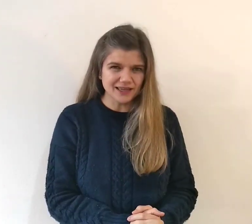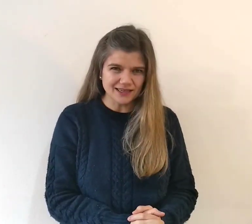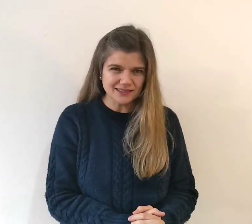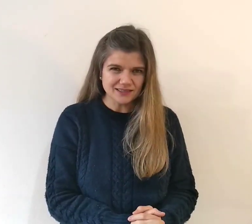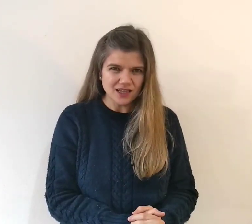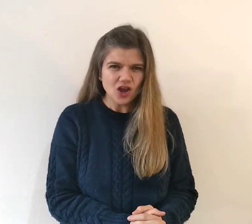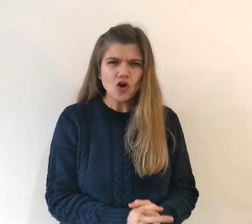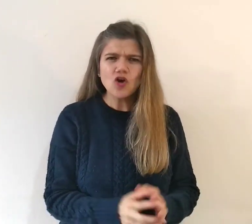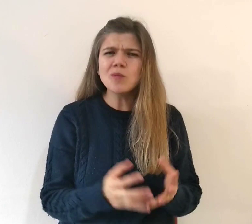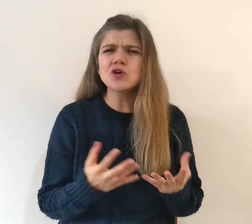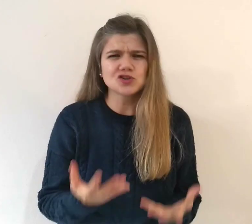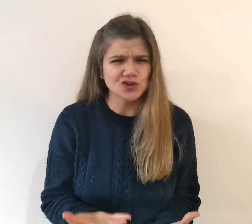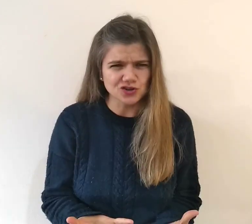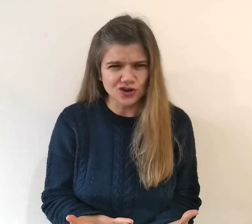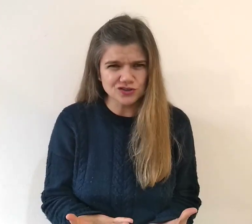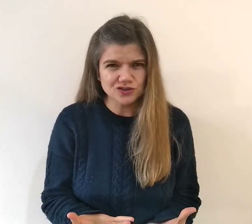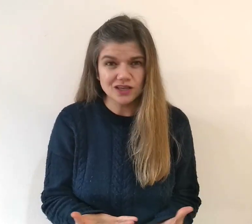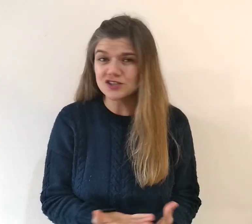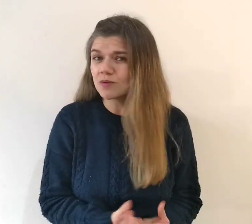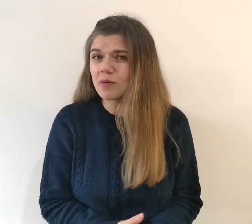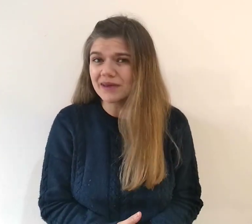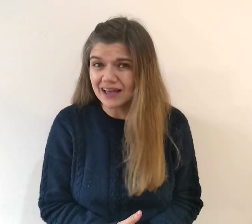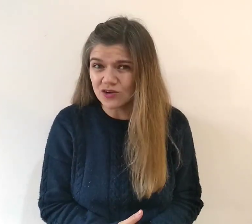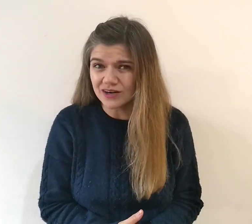es, ¿cómo nosotros, que somos pecadores,